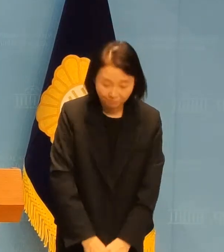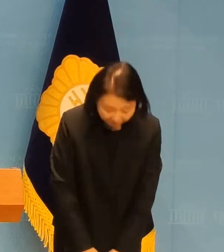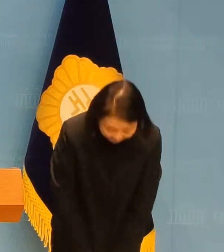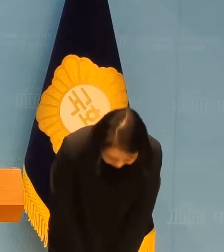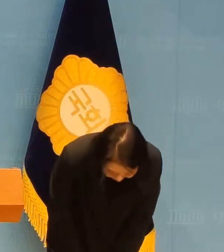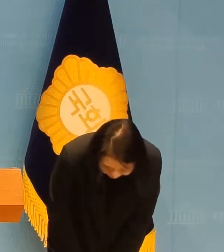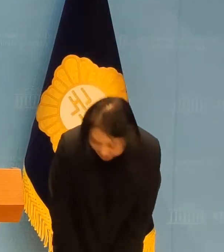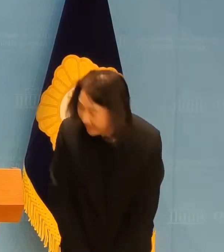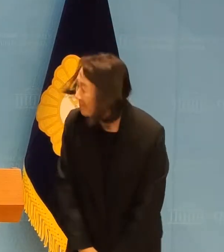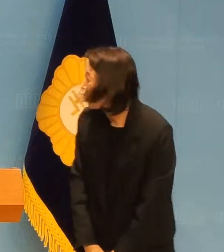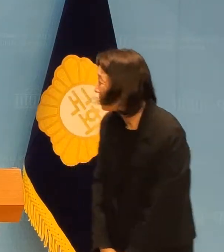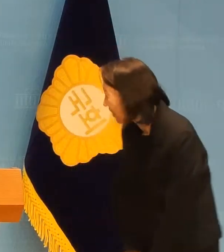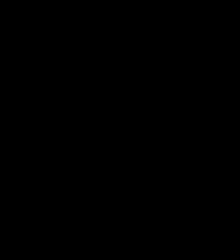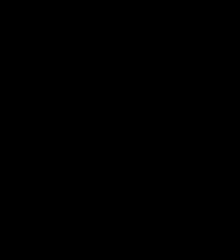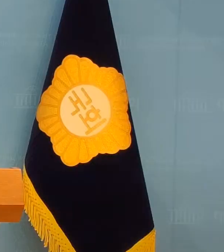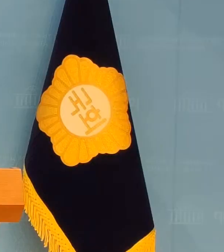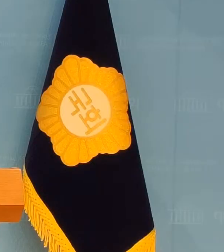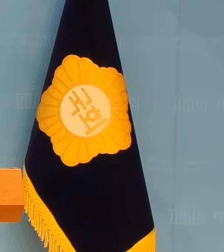감사합니다.